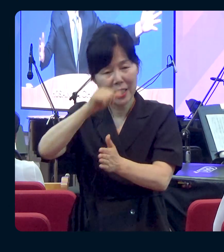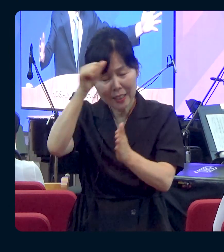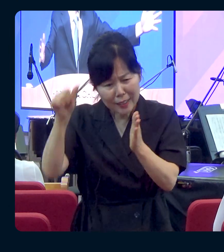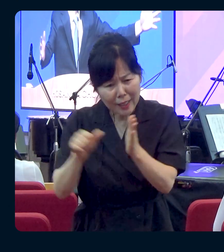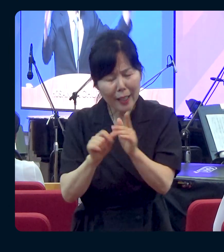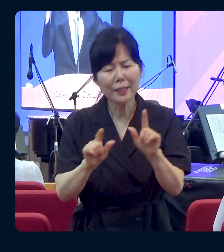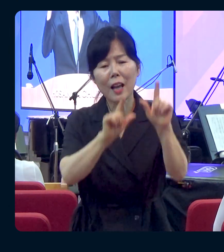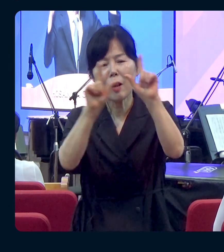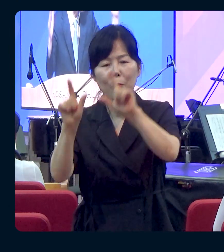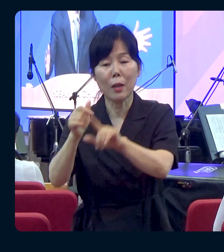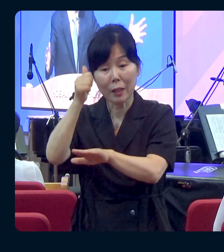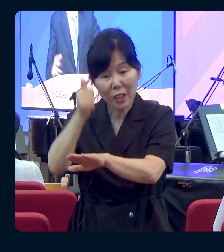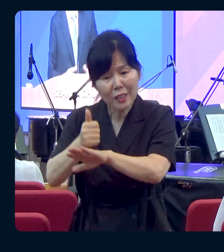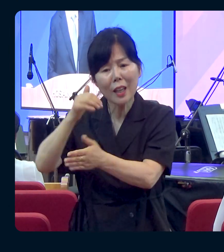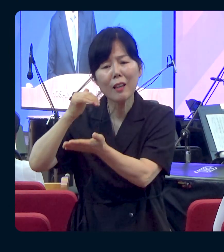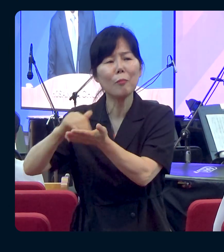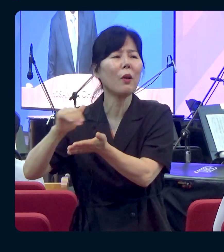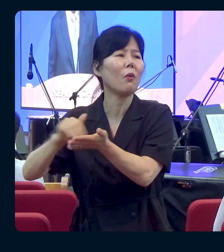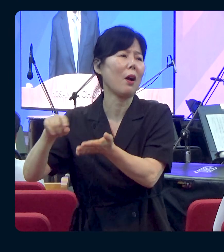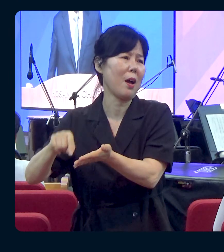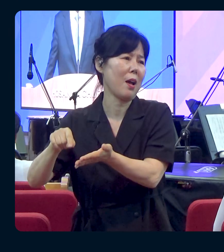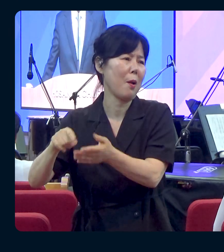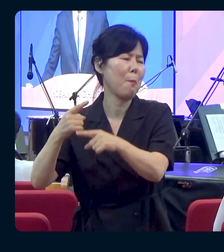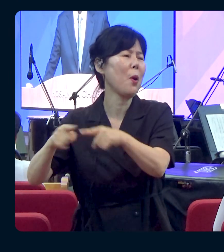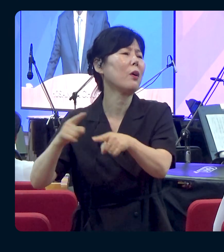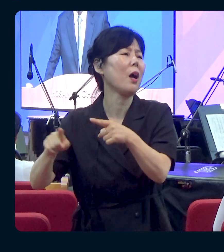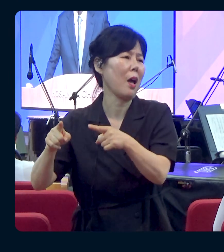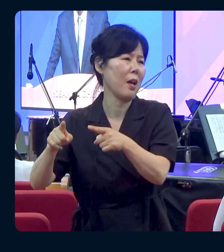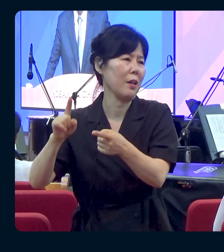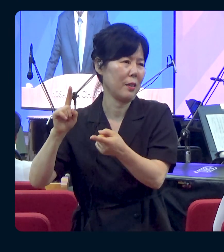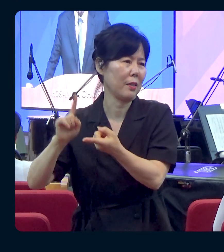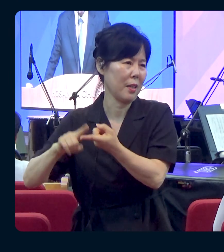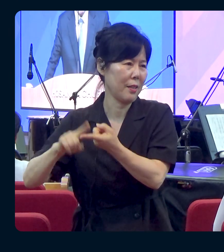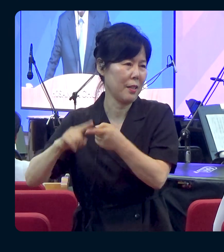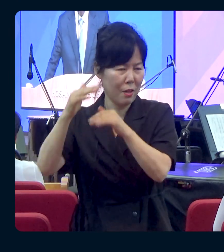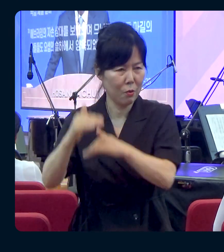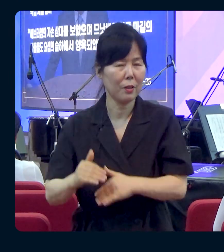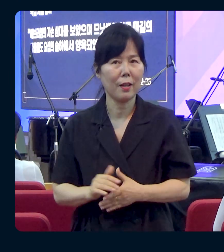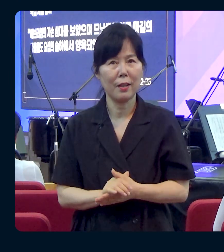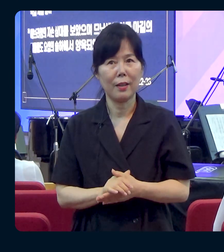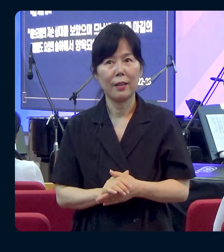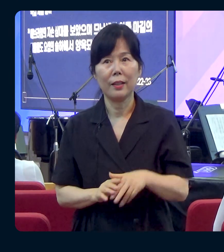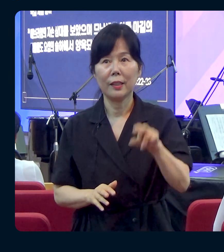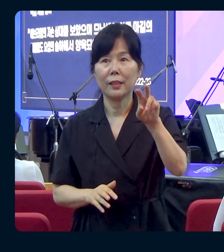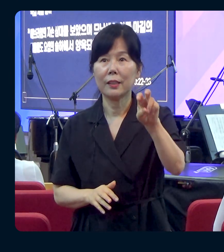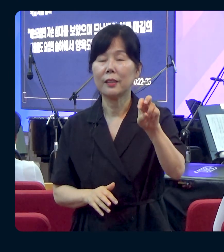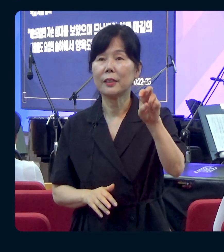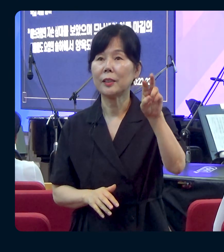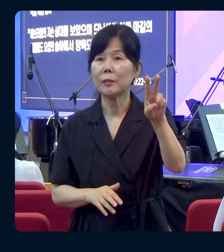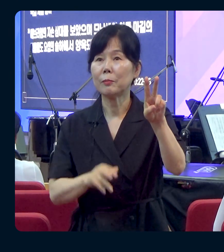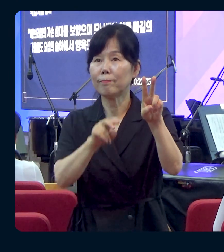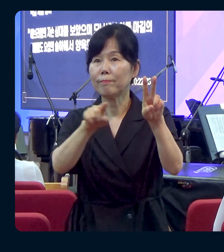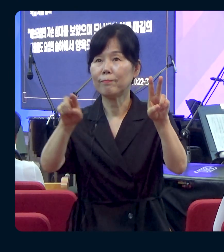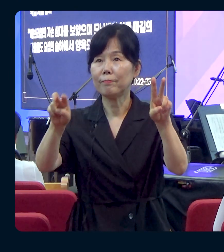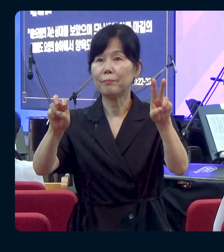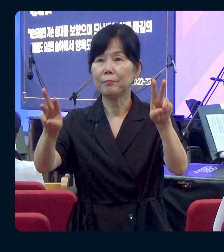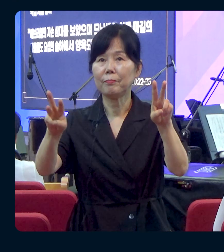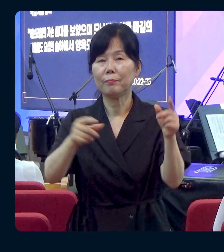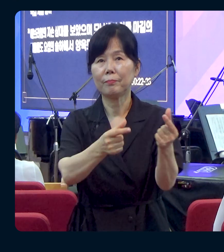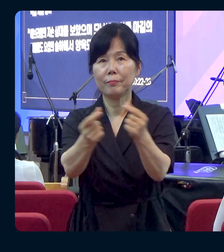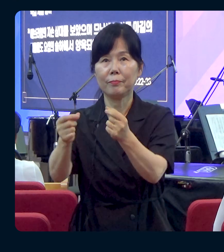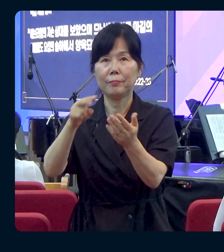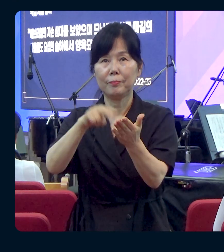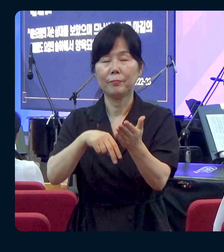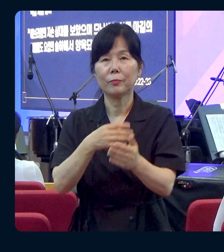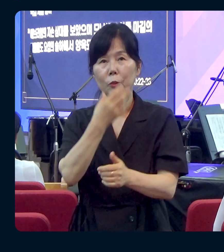하나님이 그 삶에 대해서 이렇게 결산을 했다 하는 그 결산을 말하고 있는 거예요. 우리 22절로 23절 말씀을 함께 읽겠습니다.